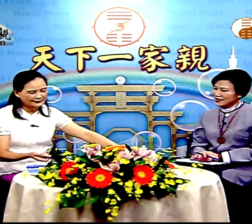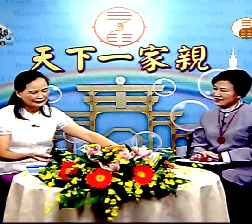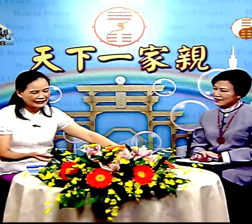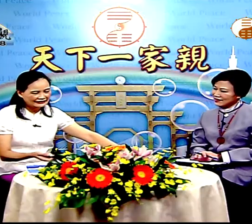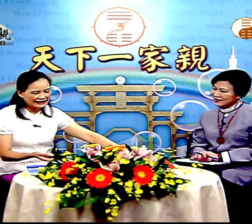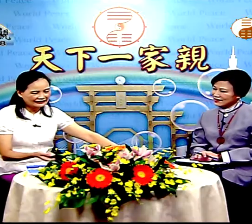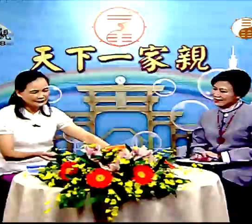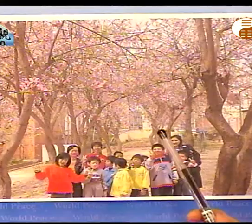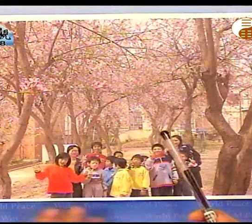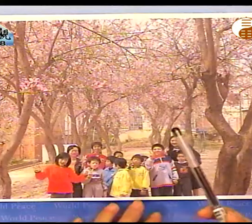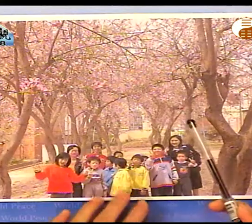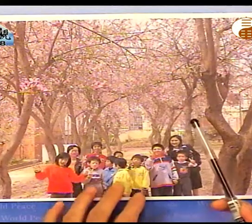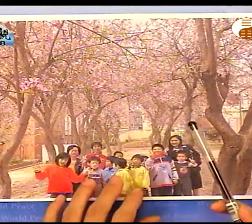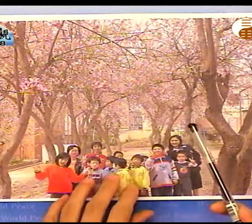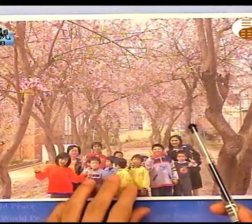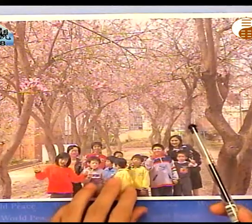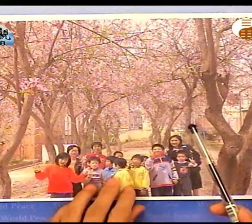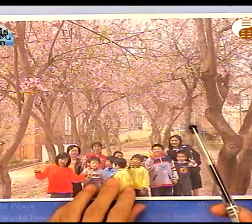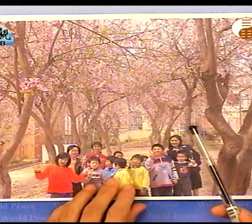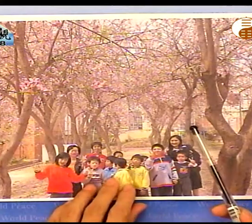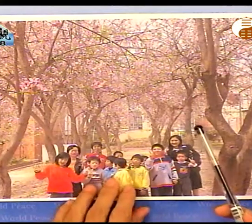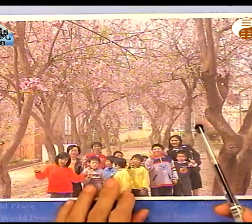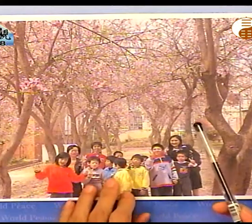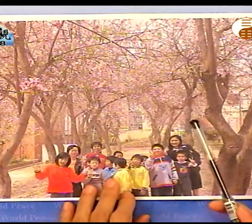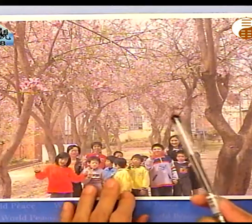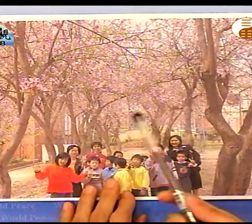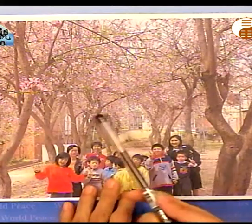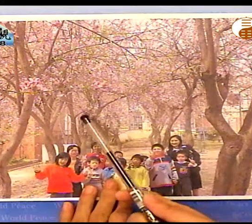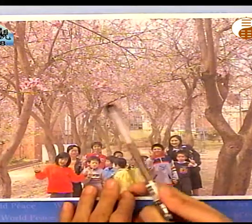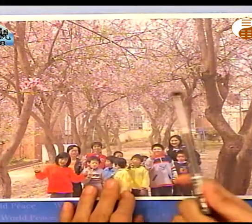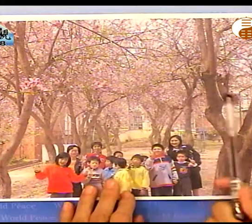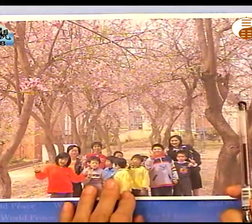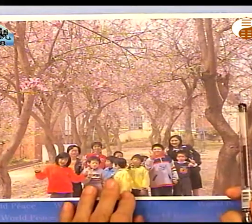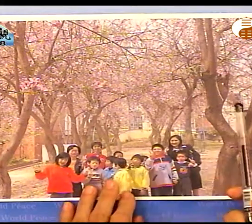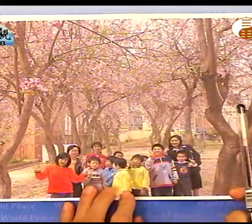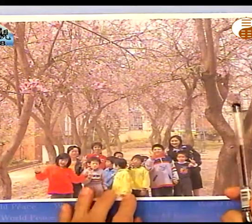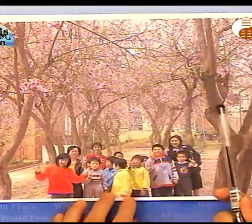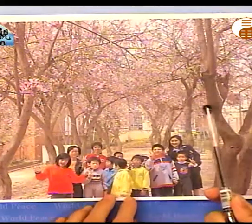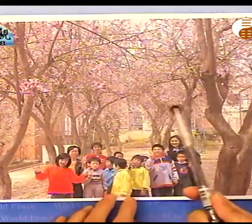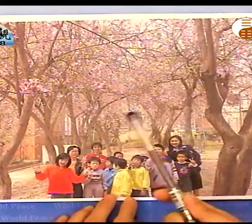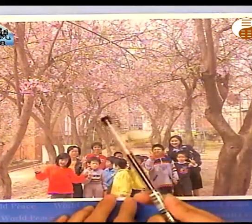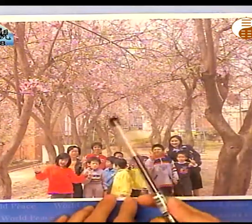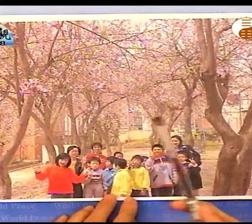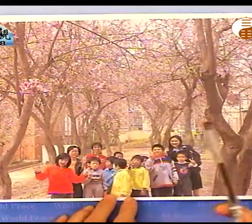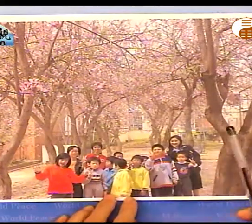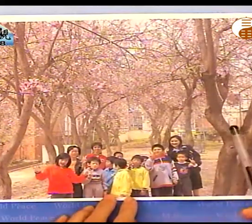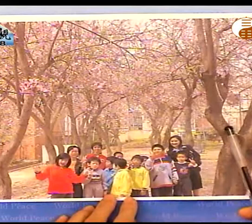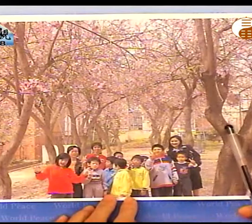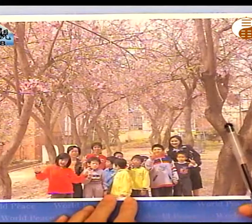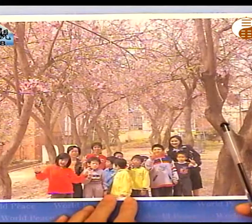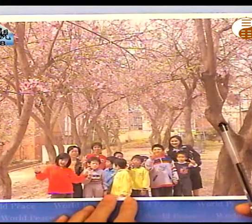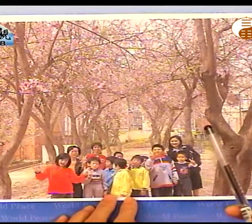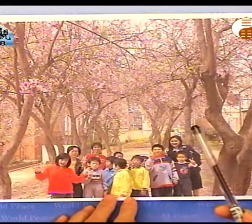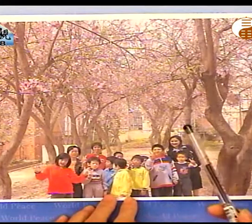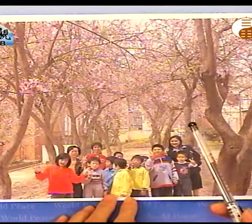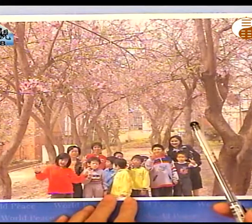哦、 那另外学校的 校景， 对，哈哈，宿舍里面呢就是每年呢差不多清明节的时候就会有这